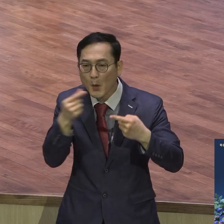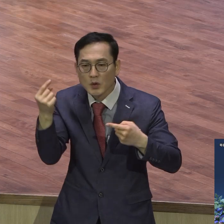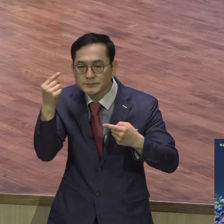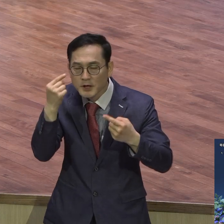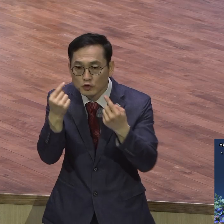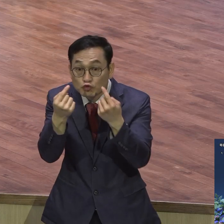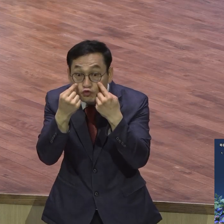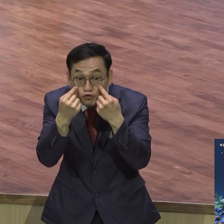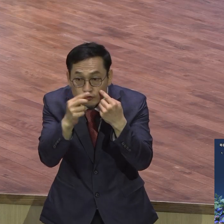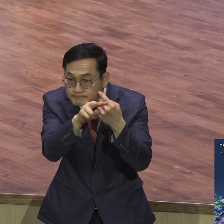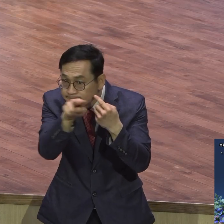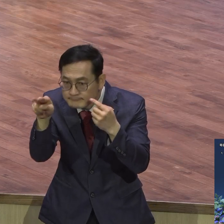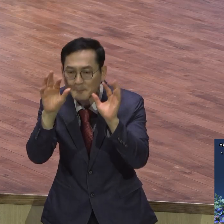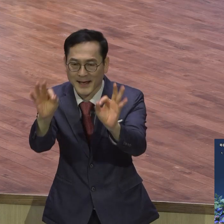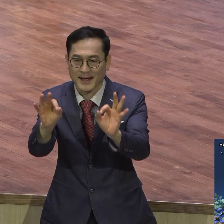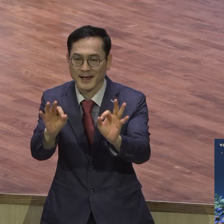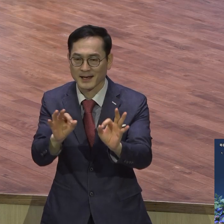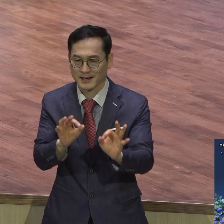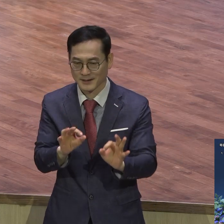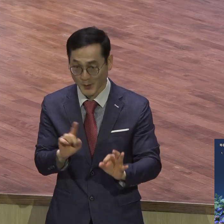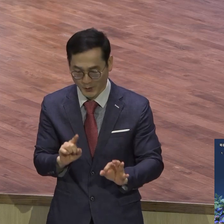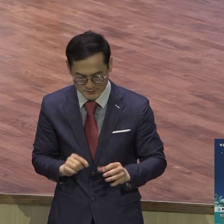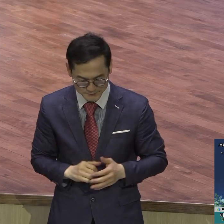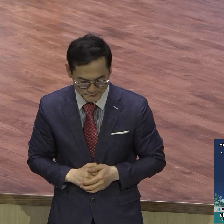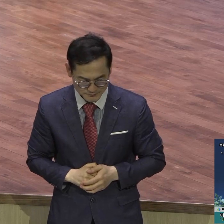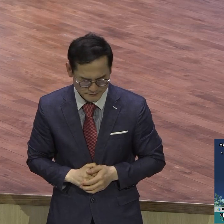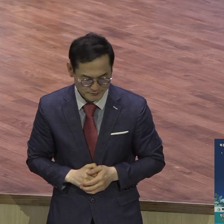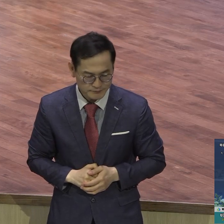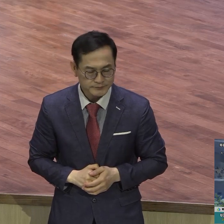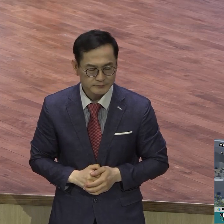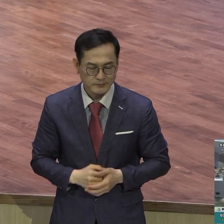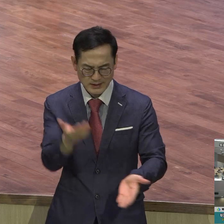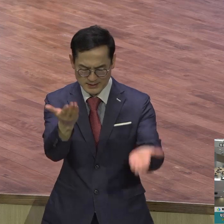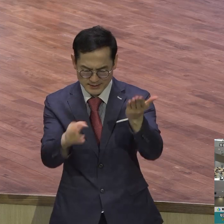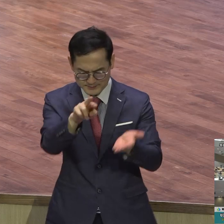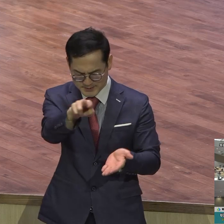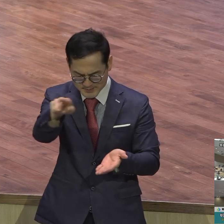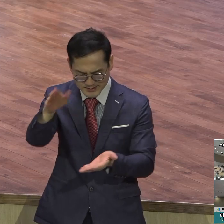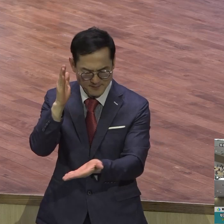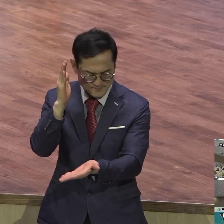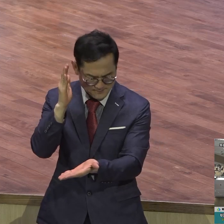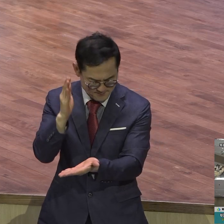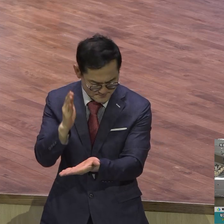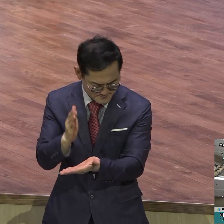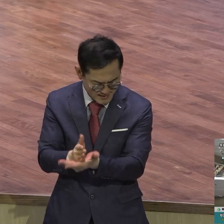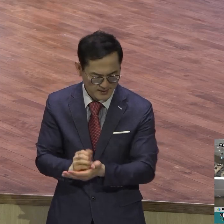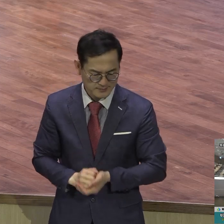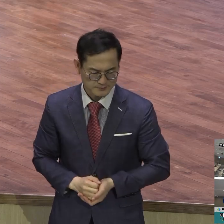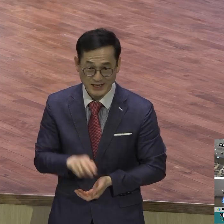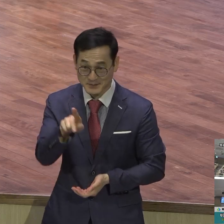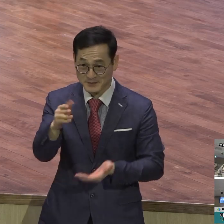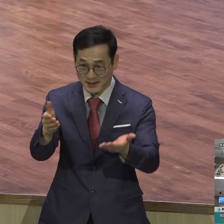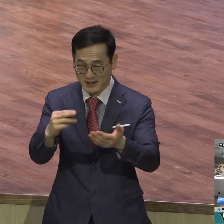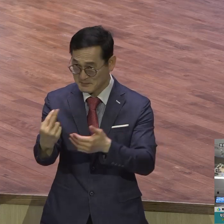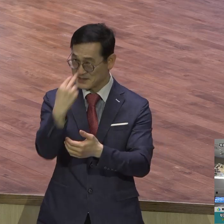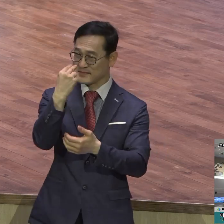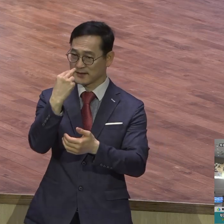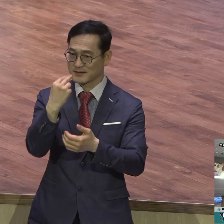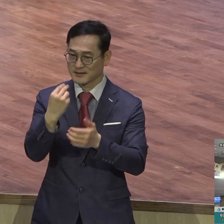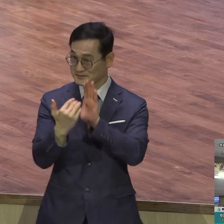1, 2절을 봅니다. 비판하지 마라 비판받지 아니하라거든